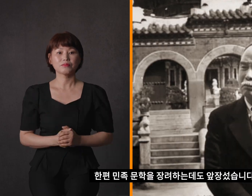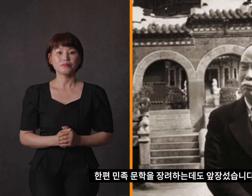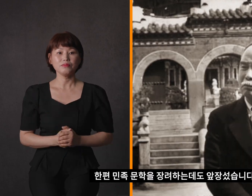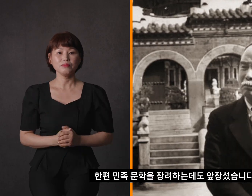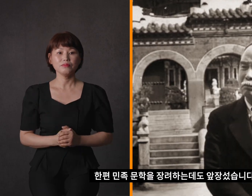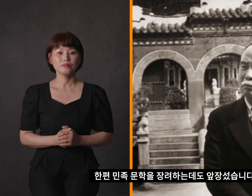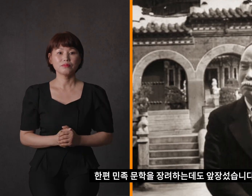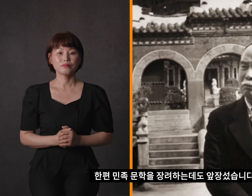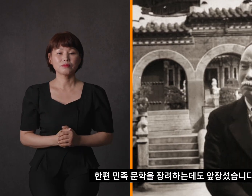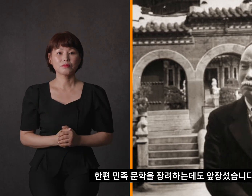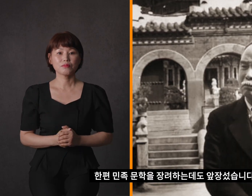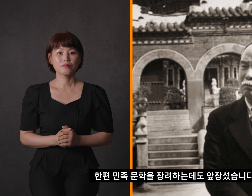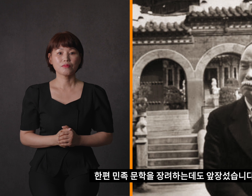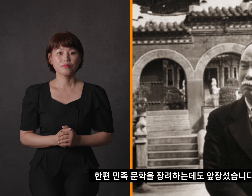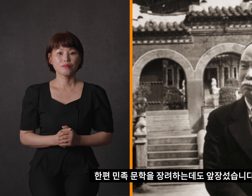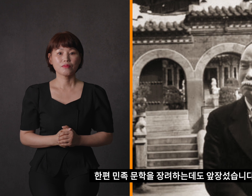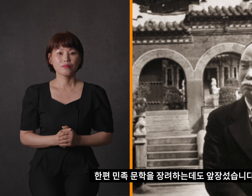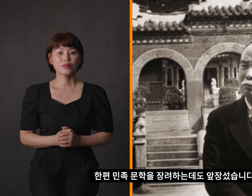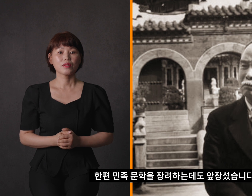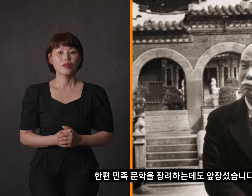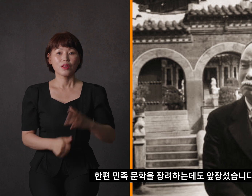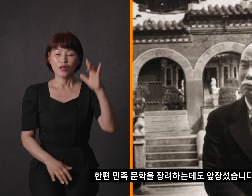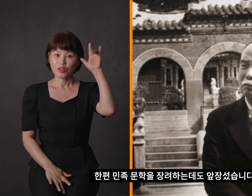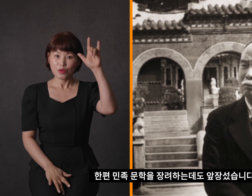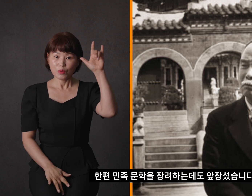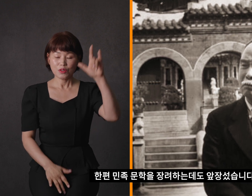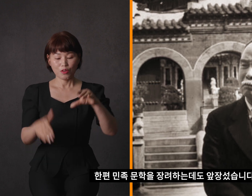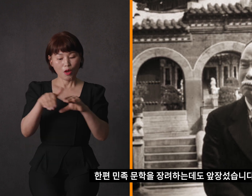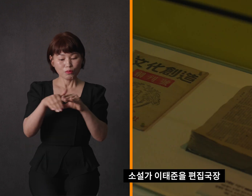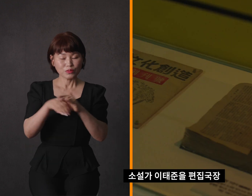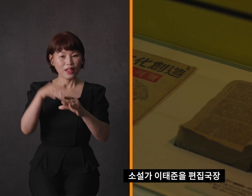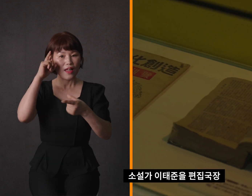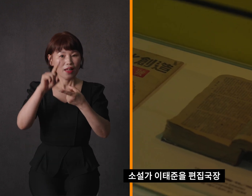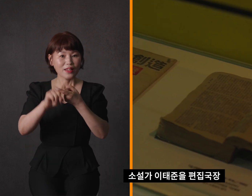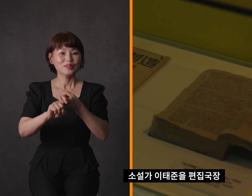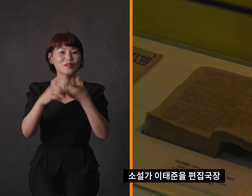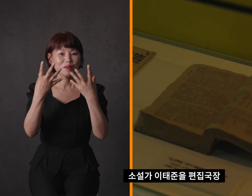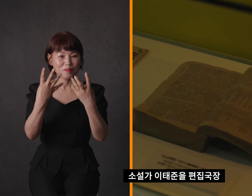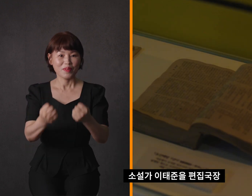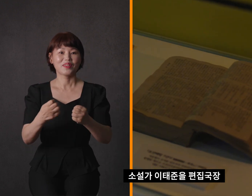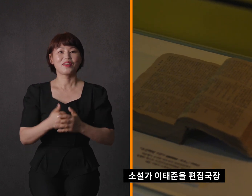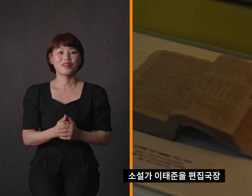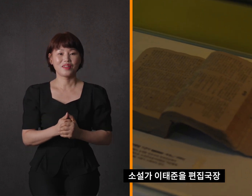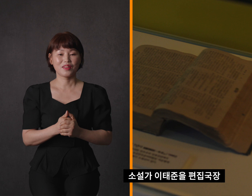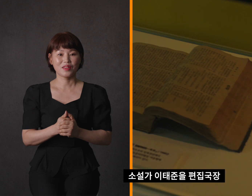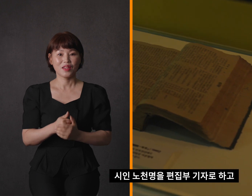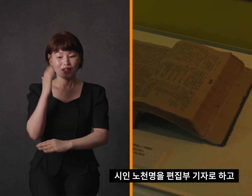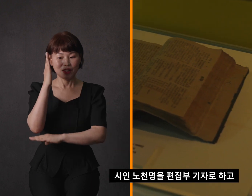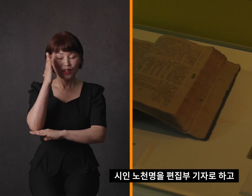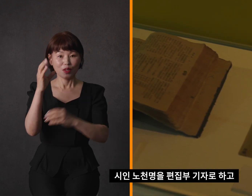한편 민족 문학을 장려하는 데도 앞장섰습니다. 소설가 이태준을